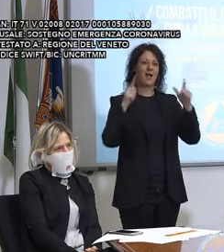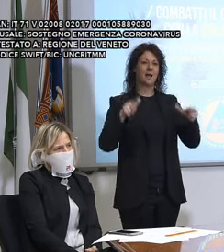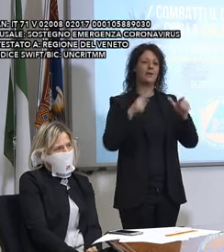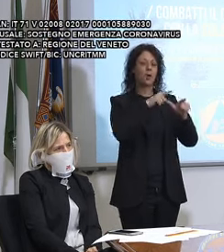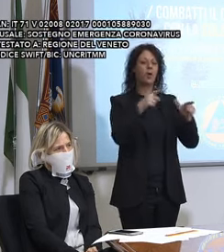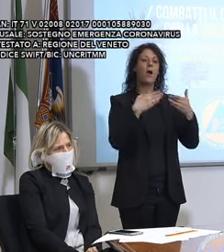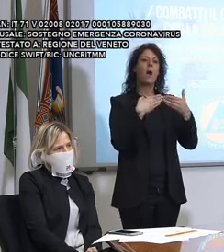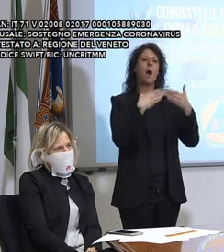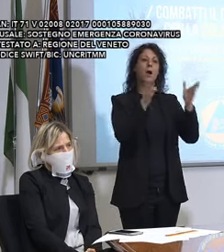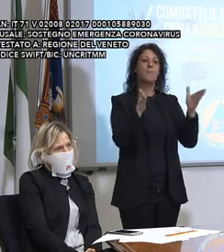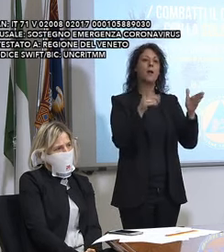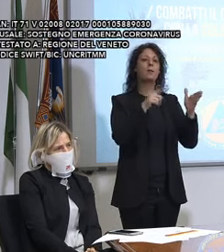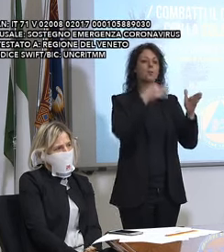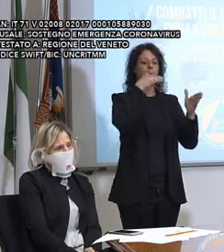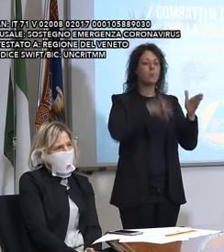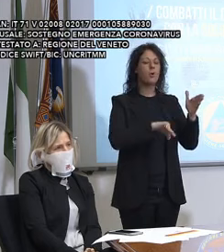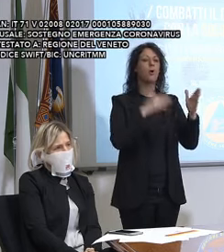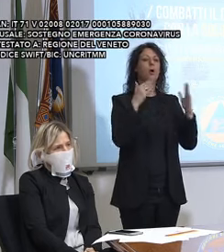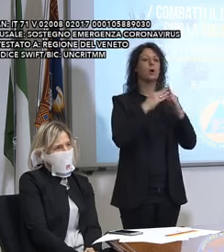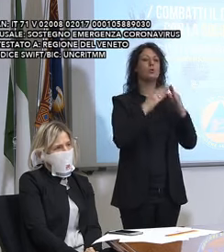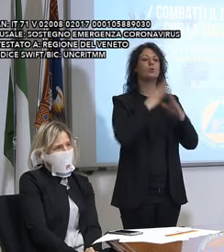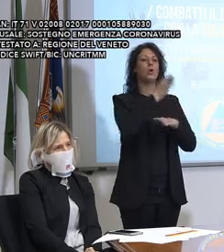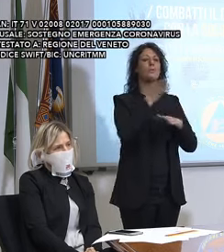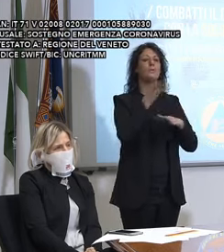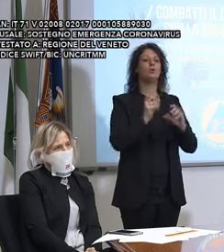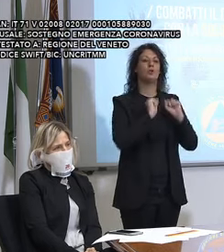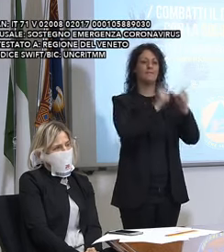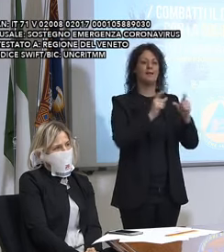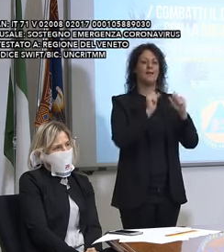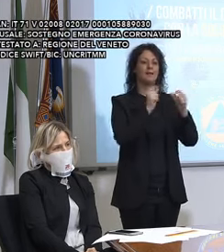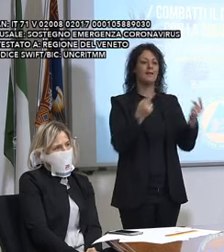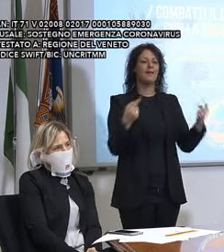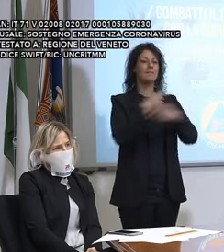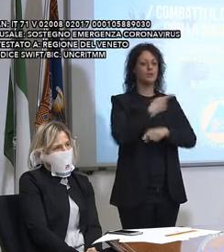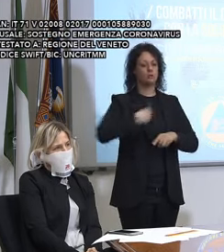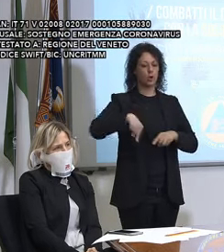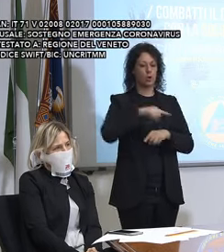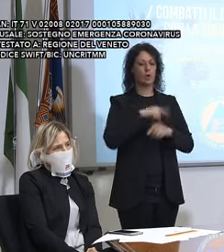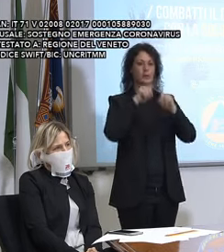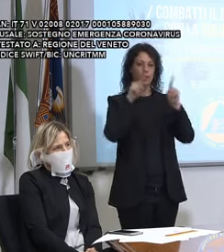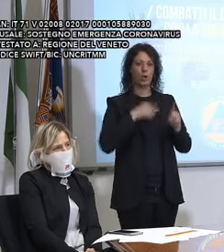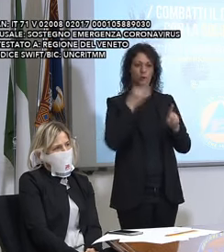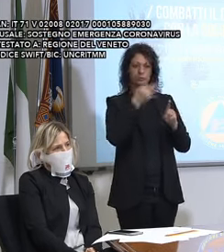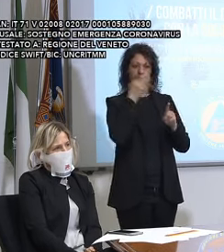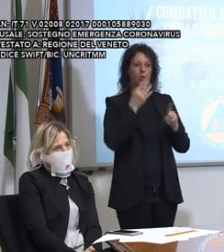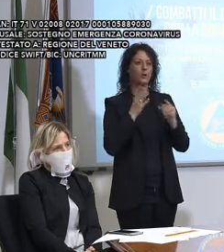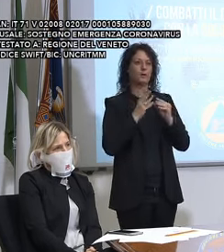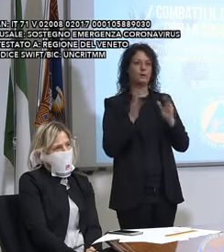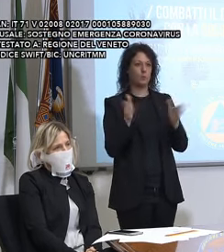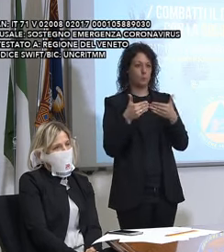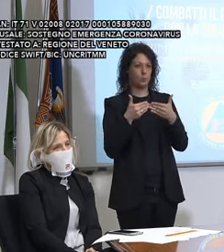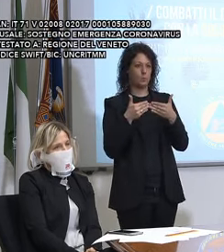e vendono anche a domicilio, possono vendere a domicilio e non possiamo fare niente, abbiamo un doppio danno. Sì,